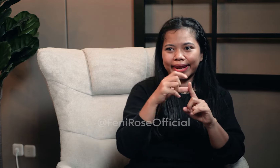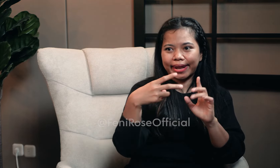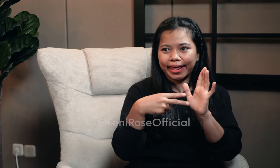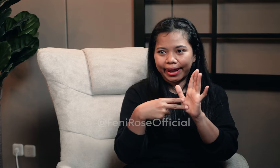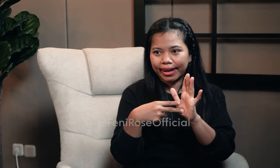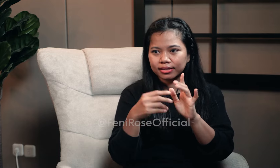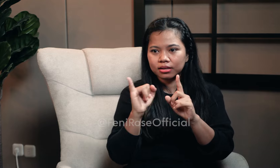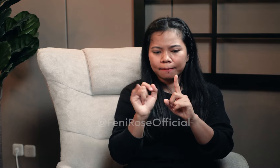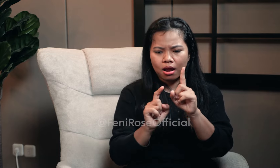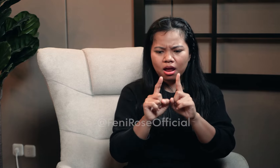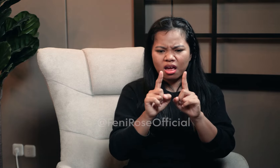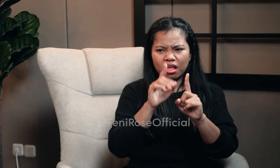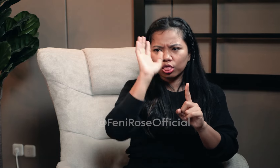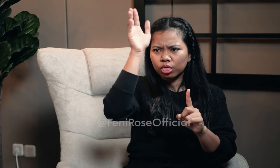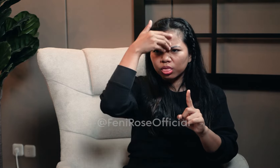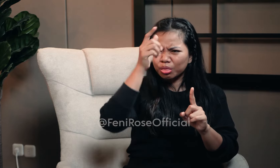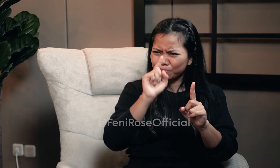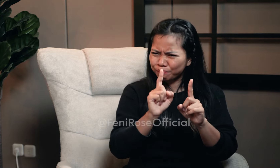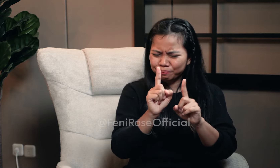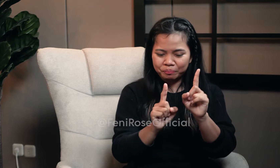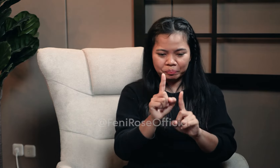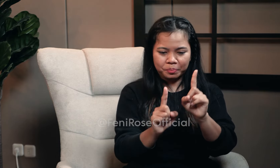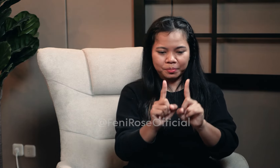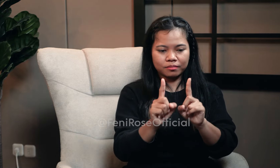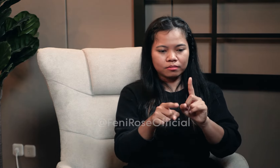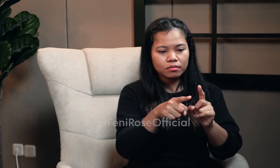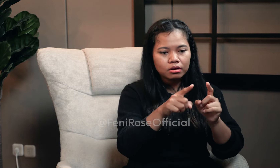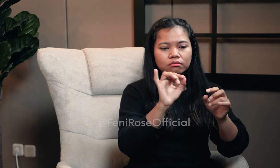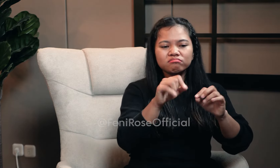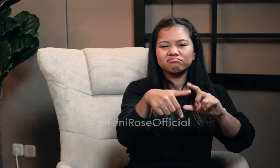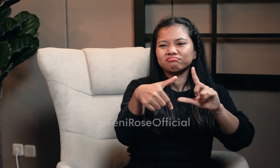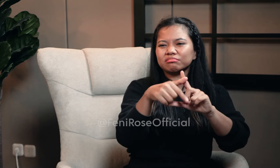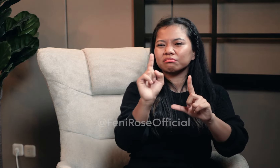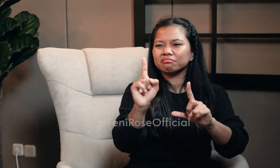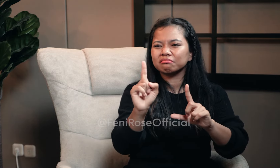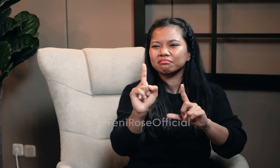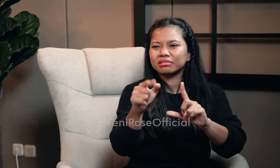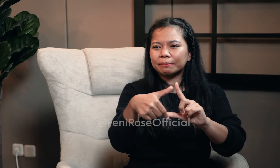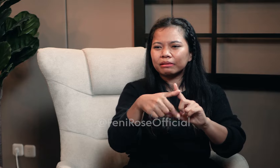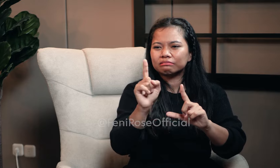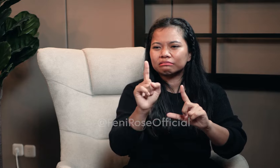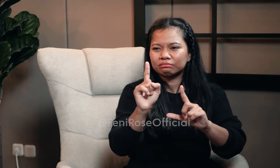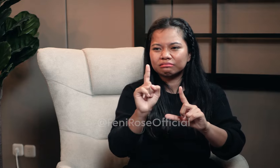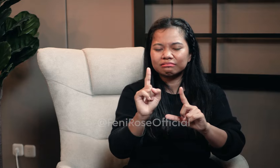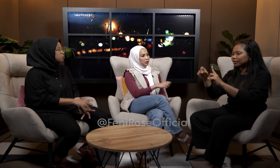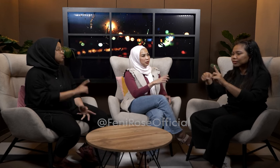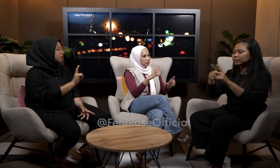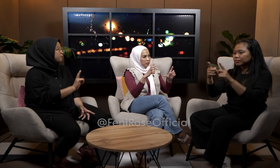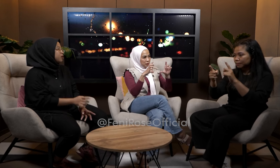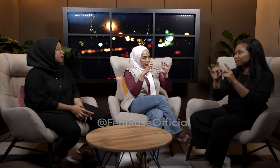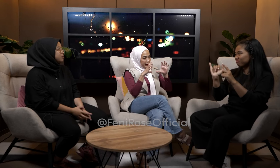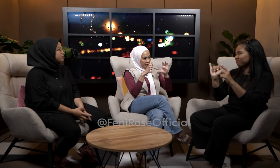itu Jo biden eh lupa gitu sama si si apa layarnya satu sama layarnya